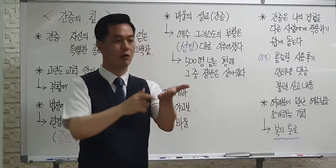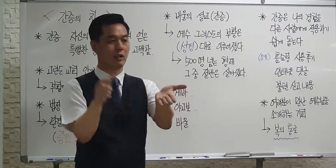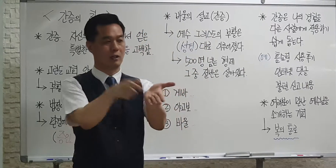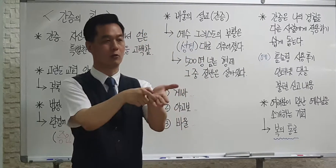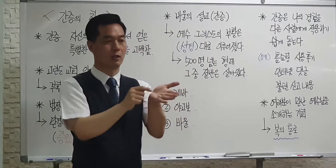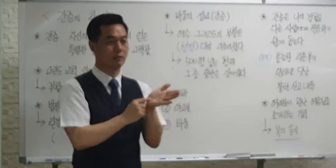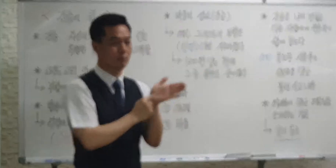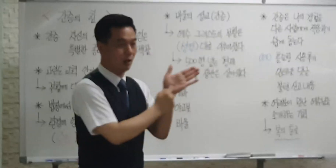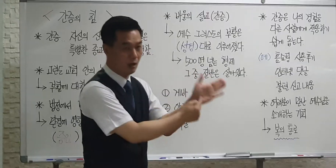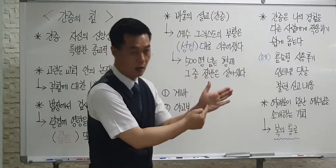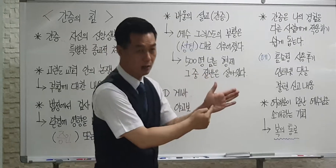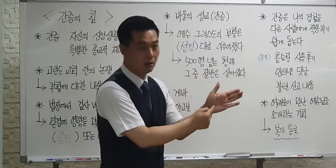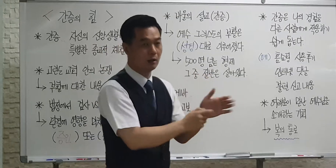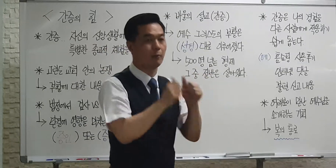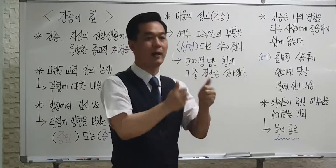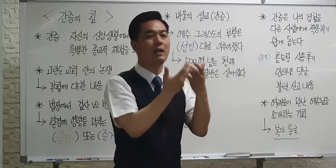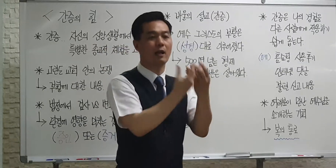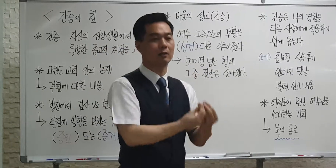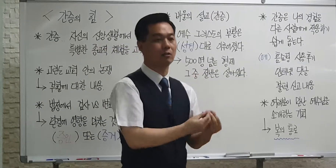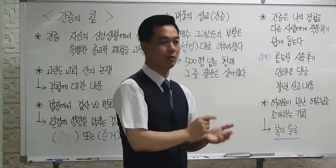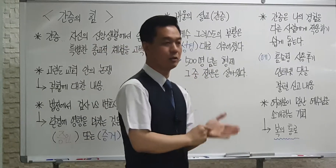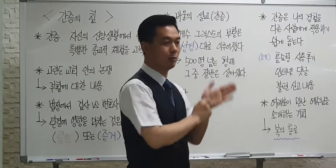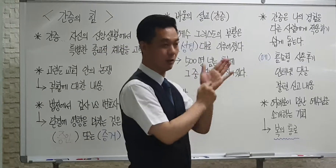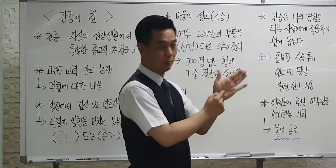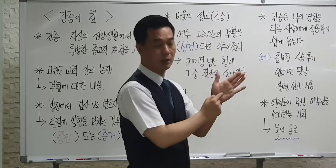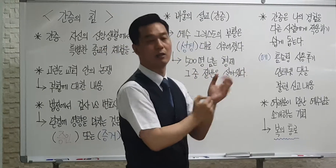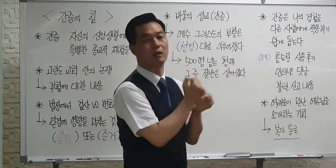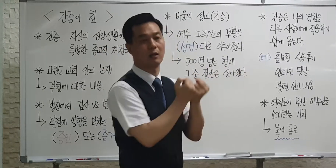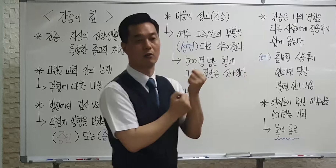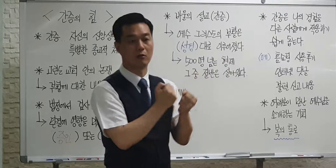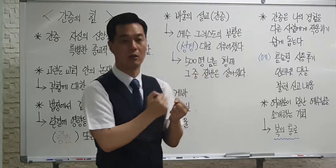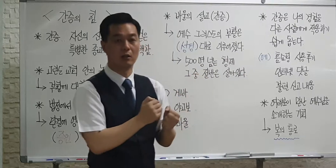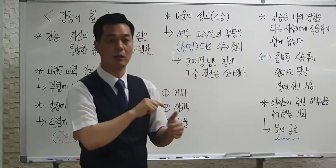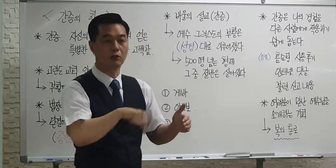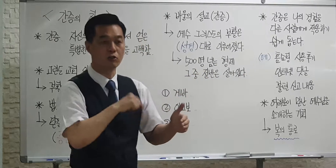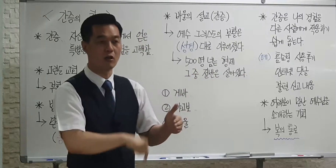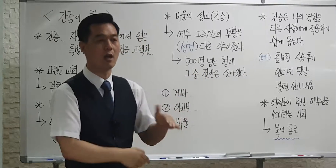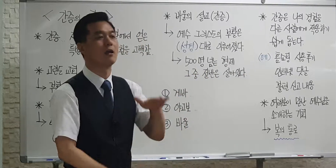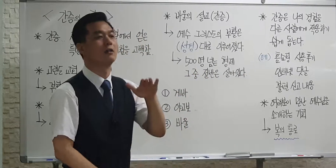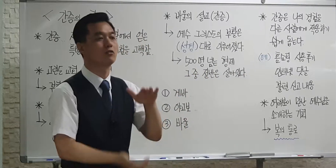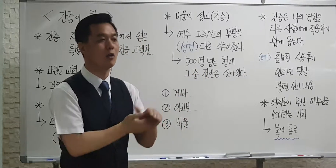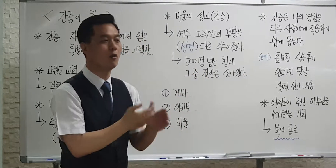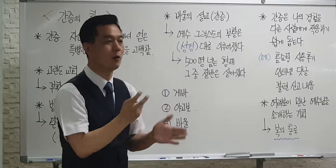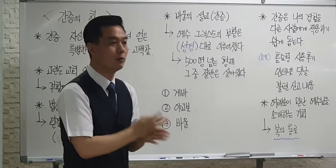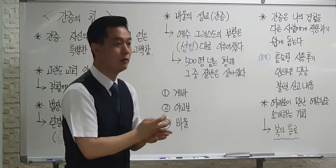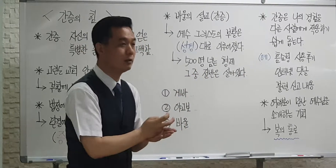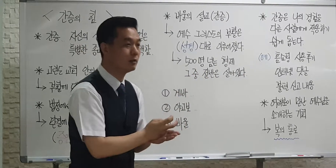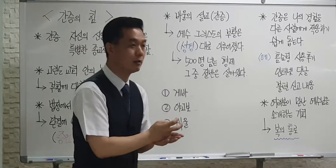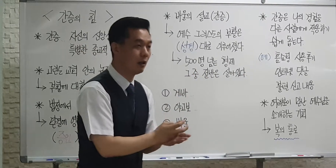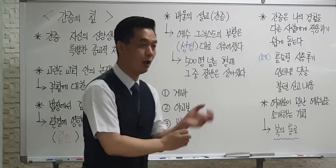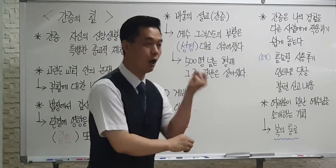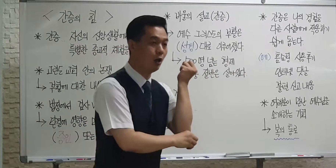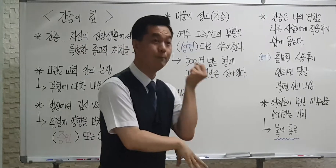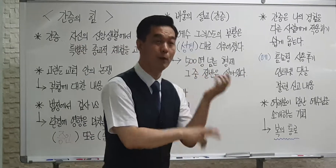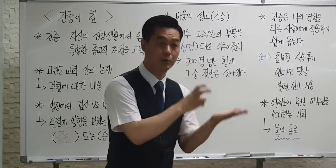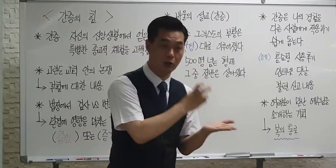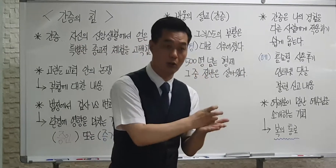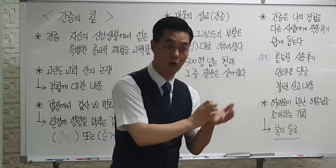어디에 기록되어 있습니다. 판례 같은 걸 끄집어내서 막 이렇게 얘기를 해요. 근데 그 중에 최고 법은 헌법이죠.